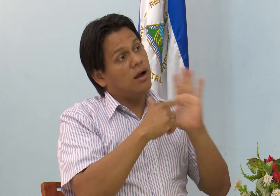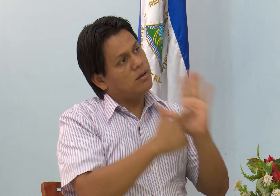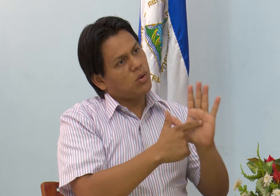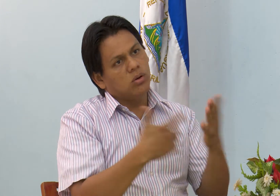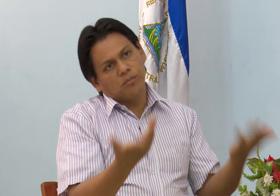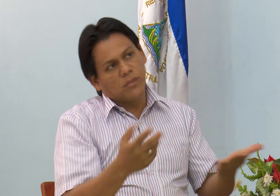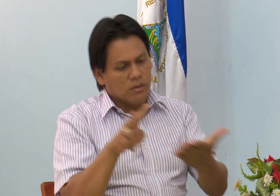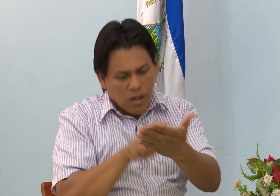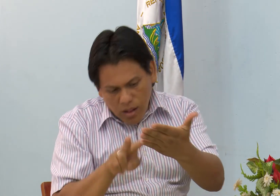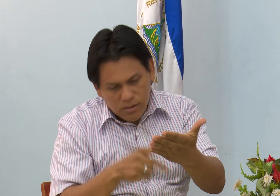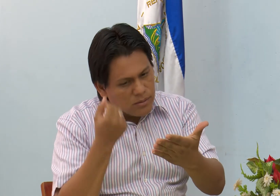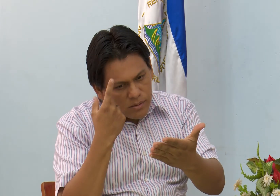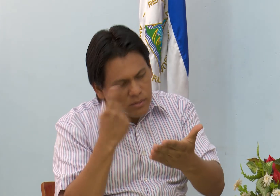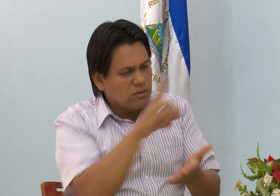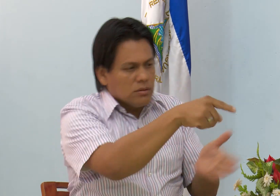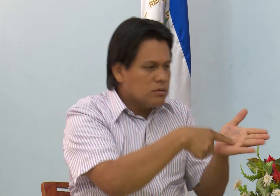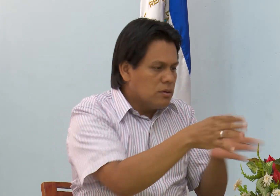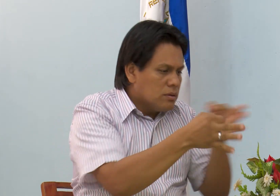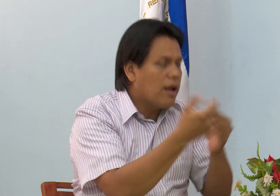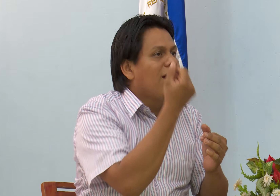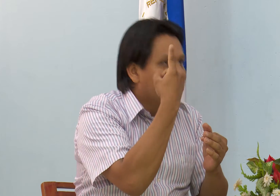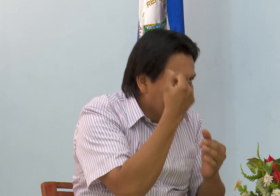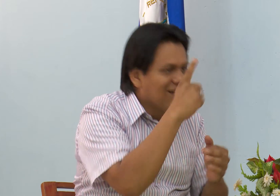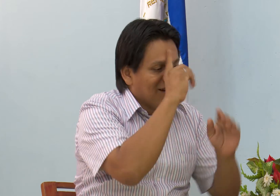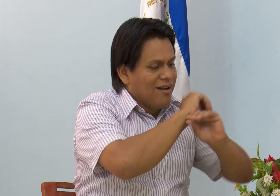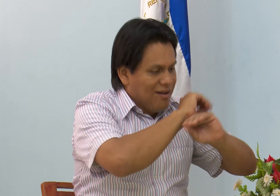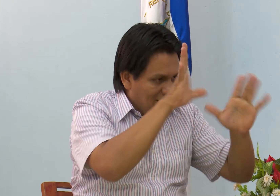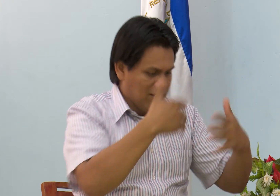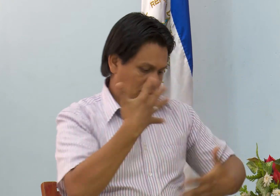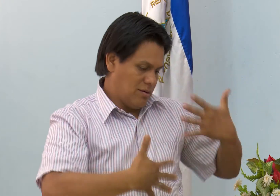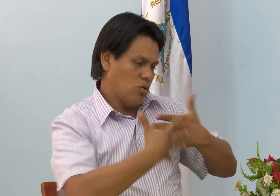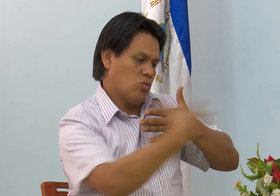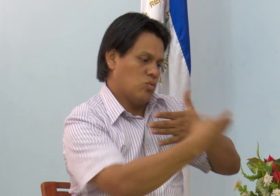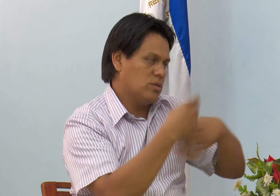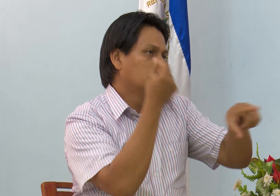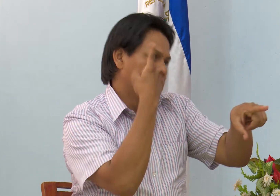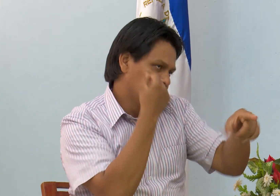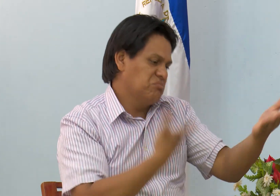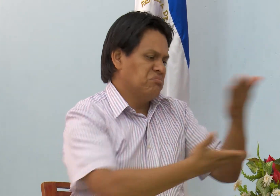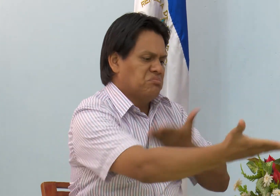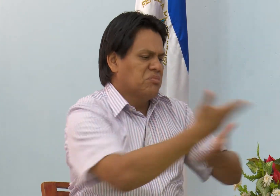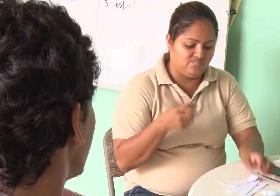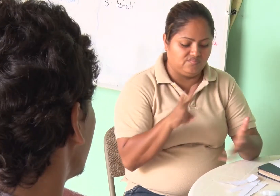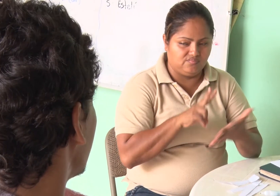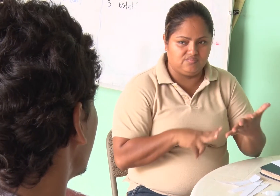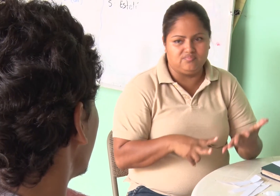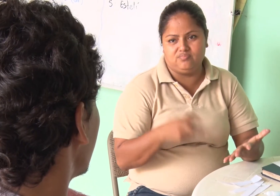muy importante porque, por ejemplo, si yo estoy leyendo algo en español y yo no lo entiendo, ella debe